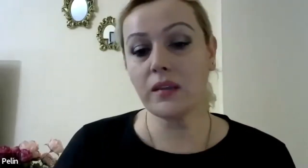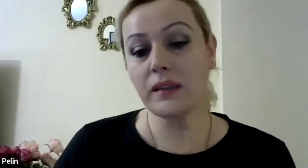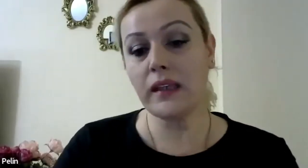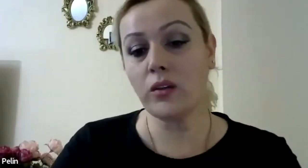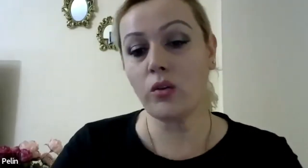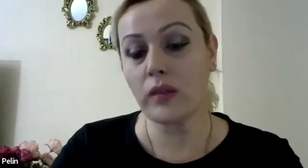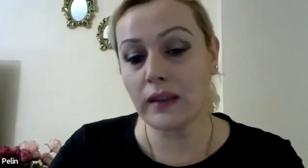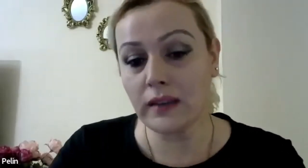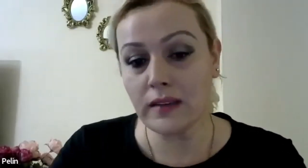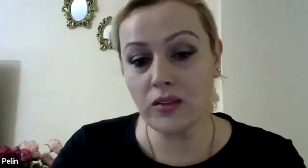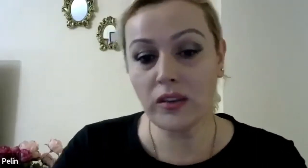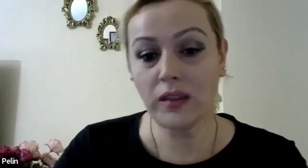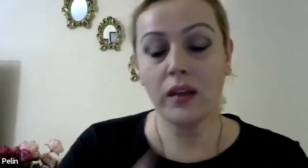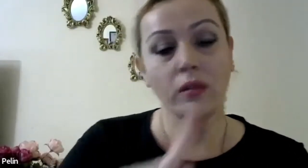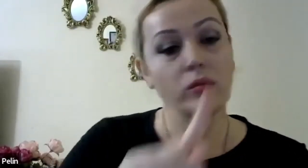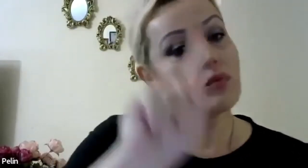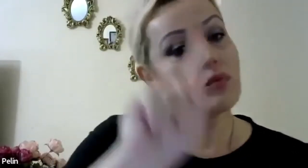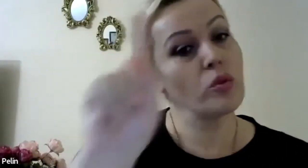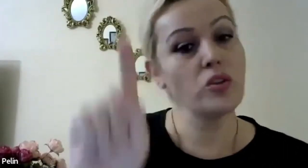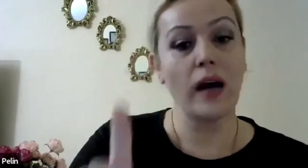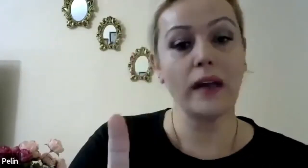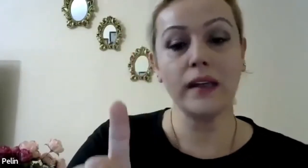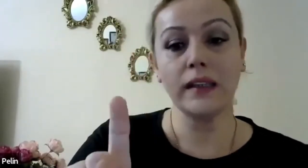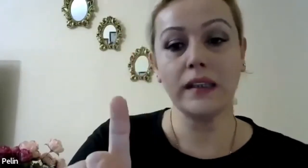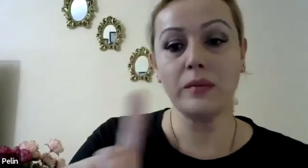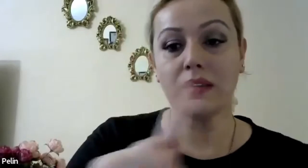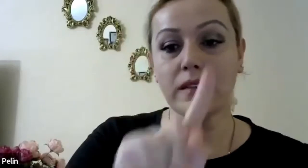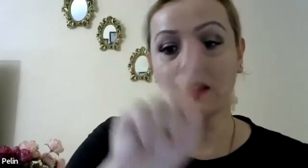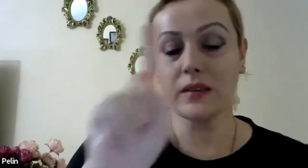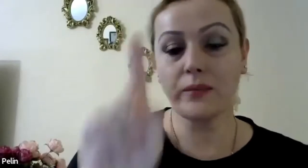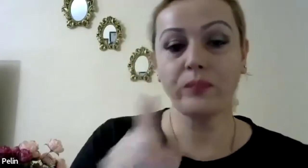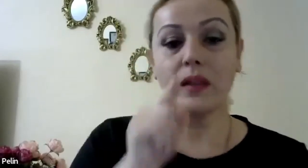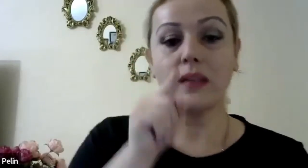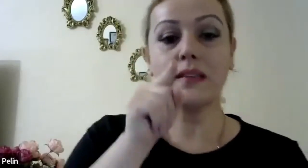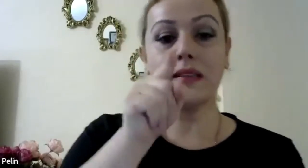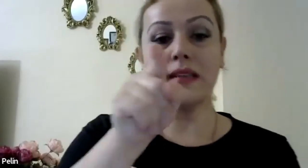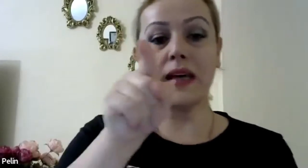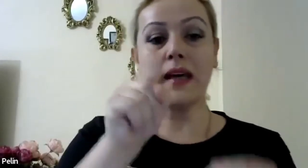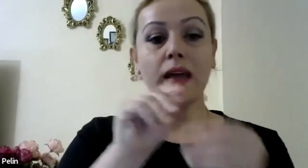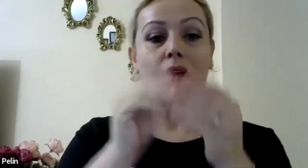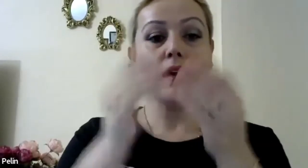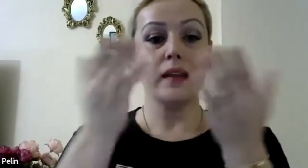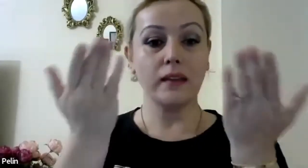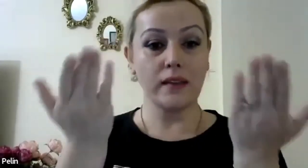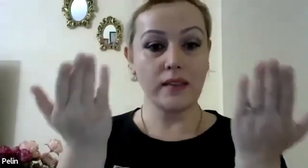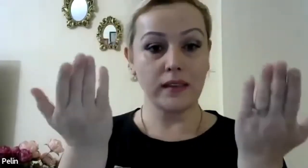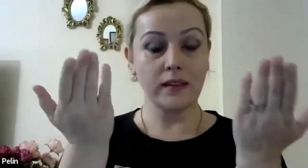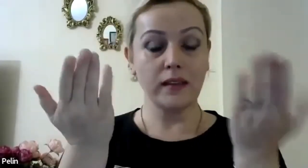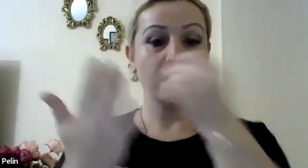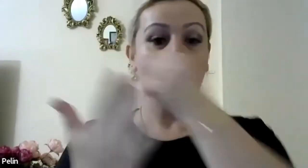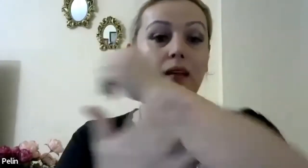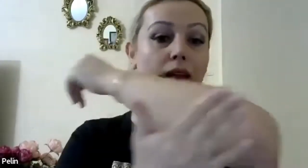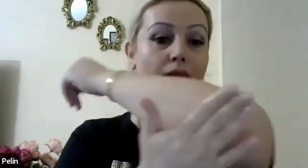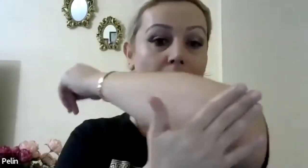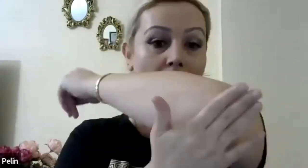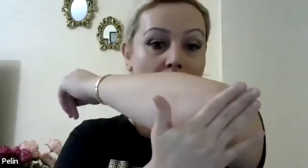ki yeni öğrendiğiniz için soru işareti ekleyebilirsiniz. Size nasıl